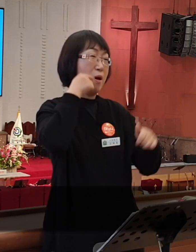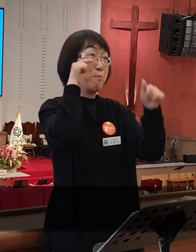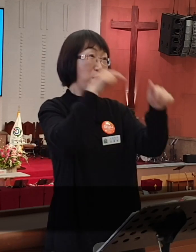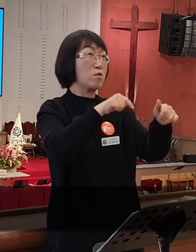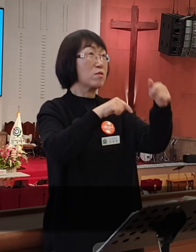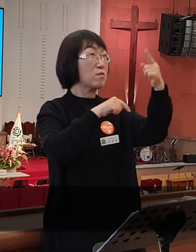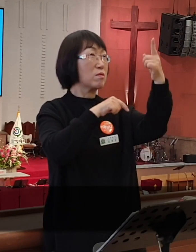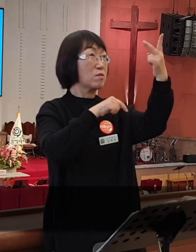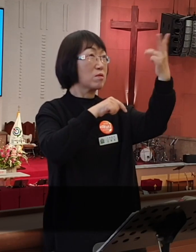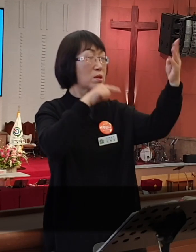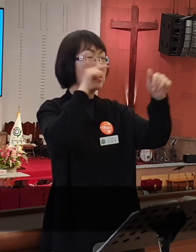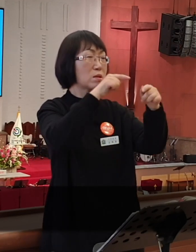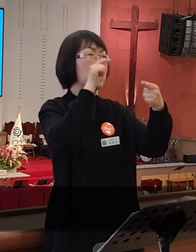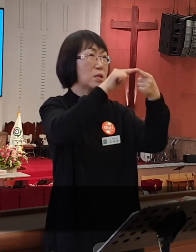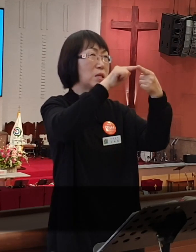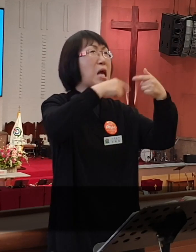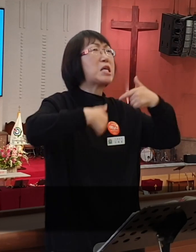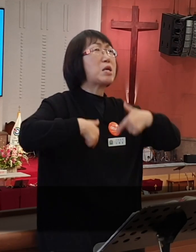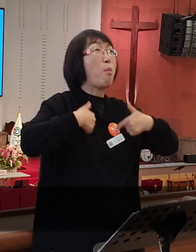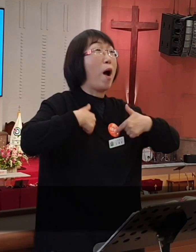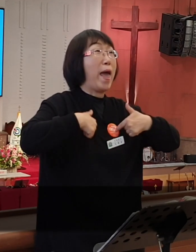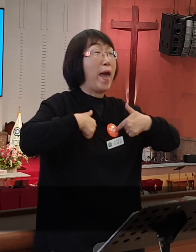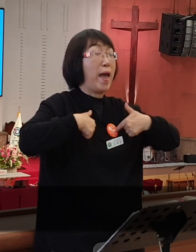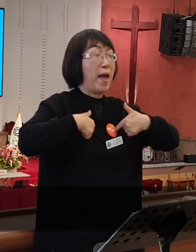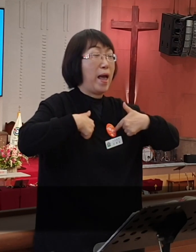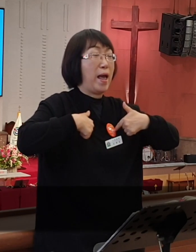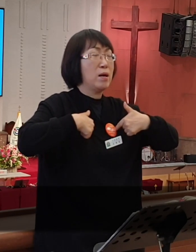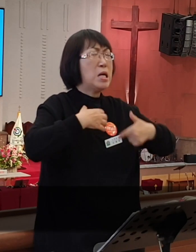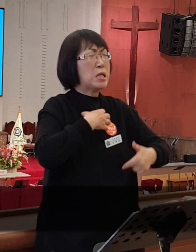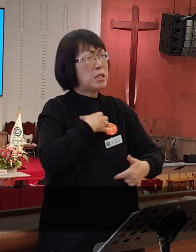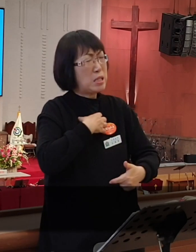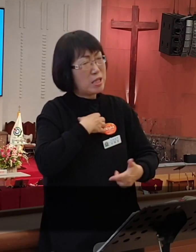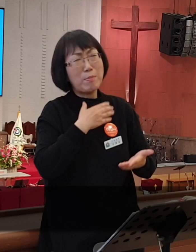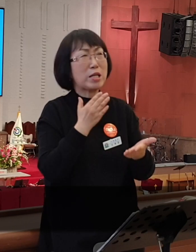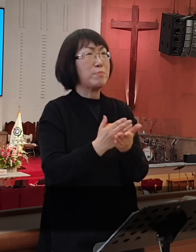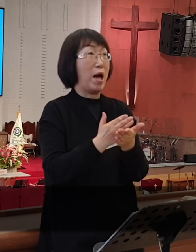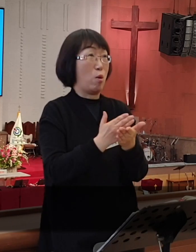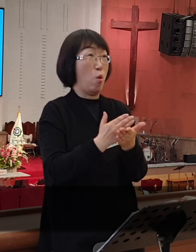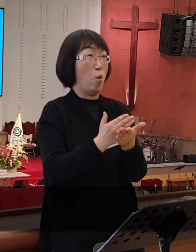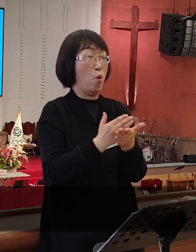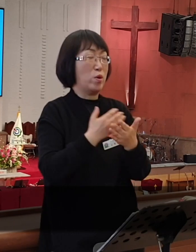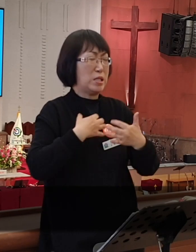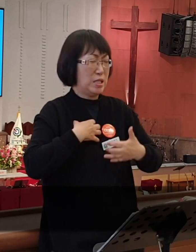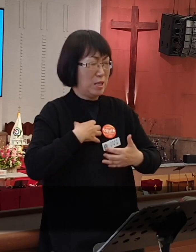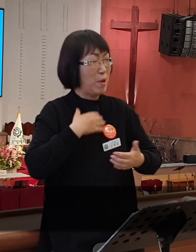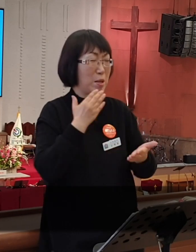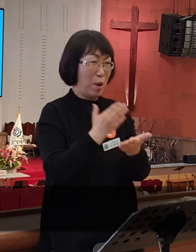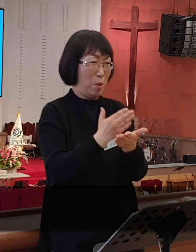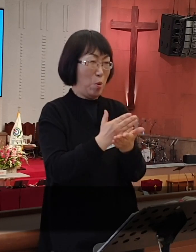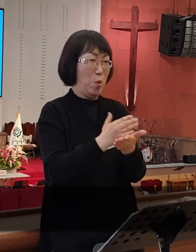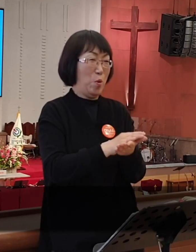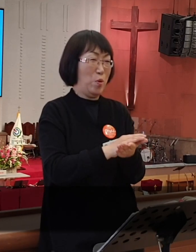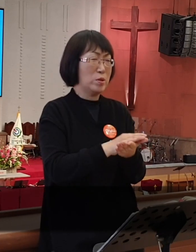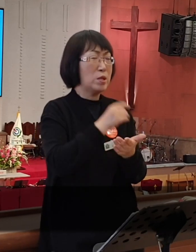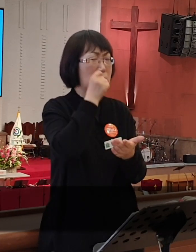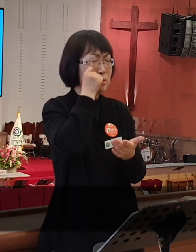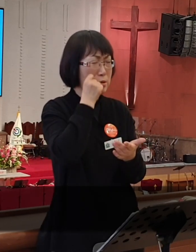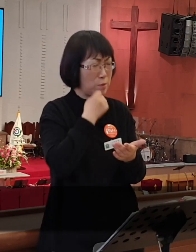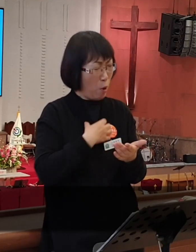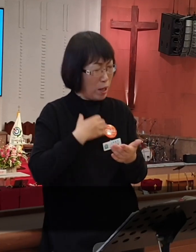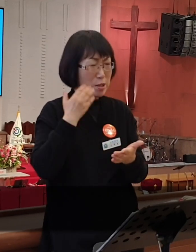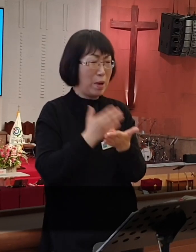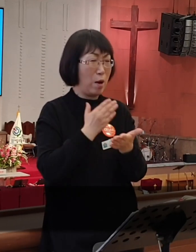세 가지예요. 기뻐하는데 어떻게 기뻐요? 예수님께서 근심하지 말랍니다. 근심하지 말라는 게 아까도 말씀드린 것처럼 슬퍼하지